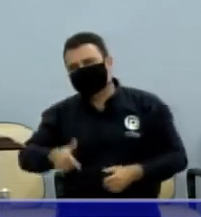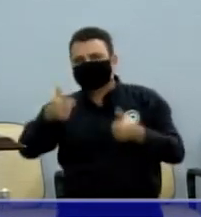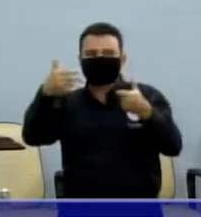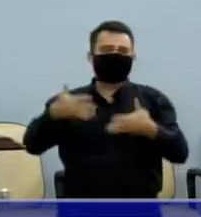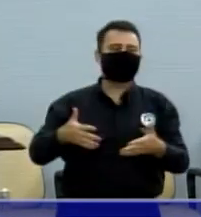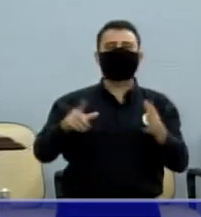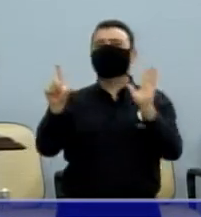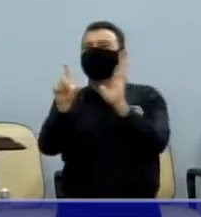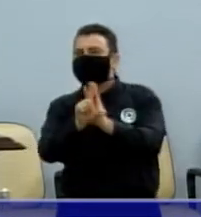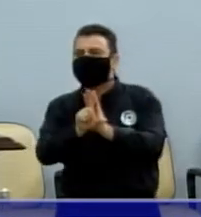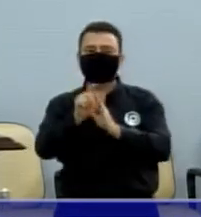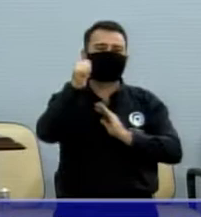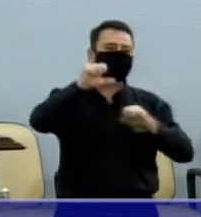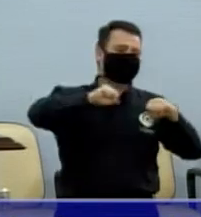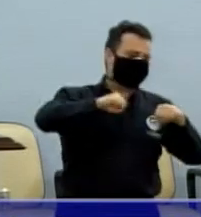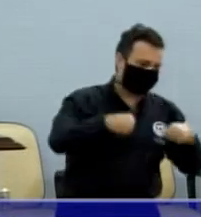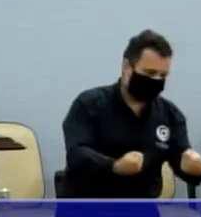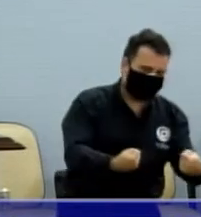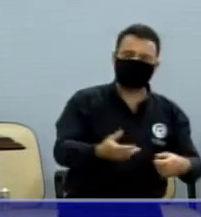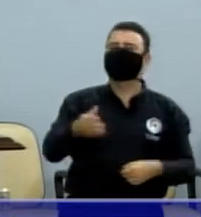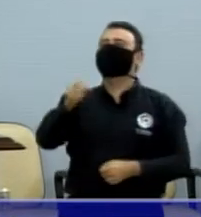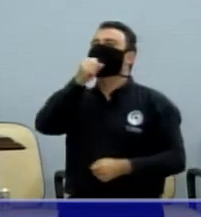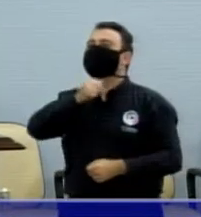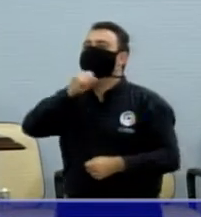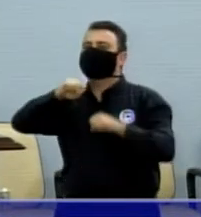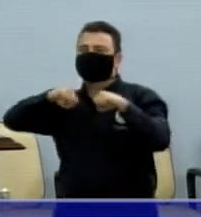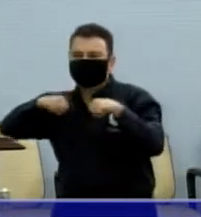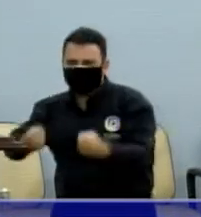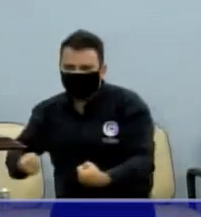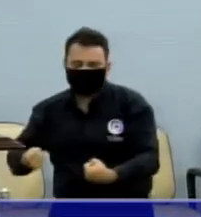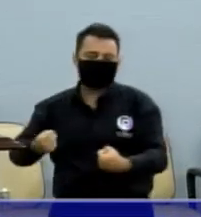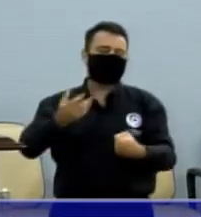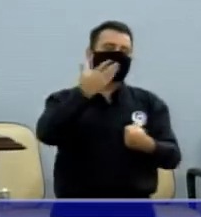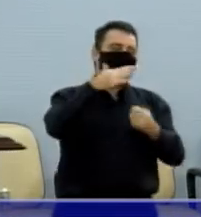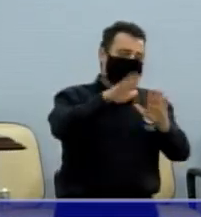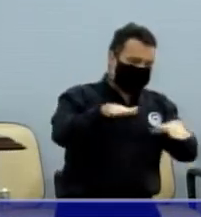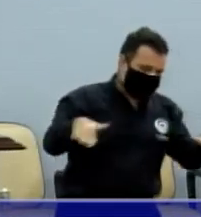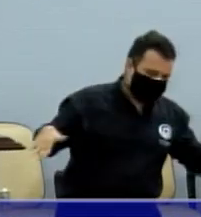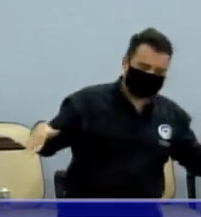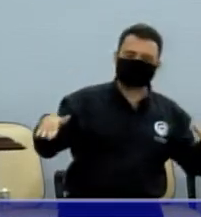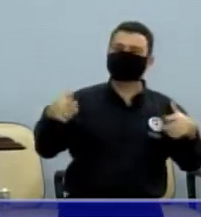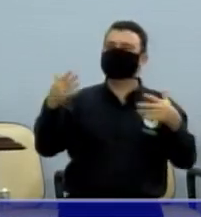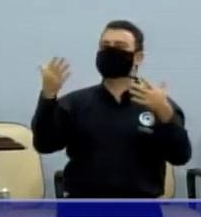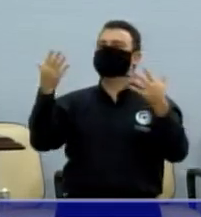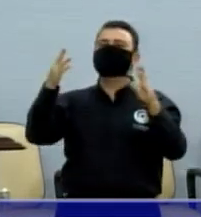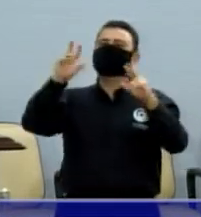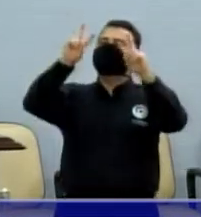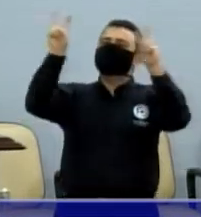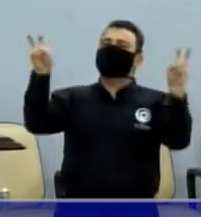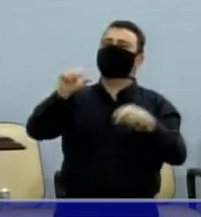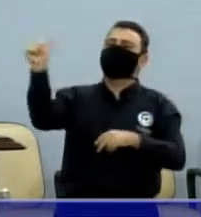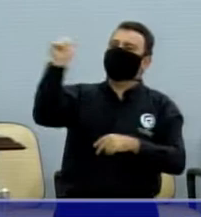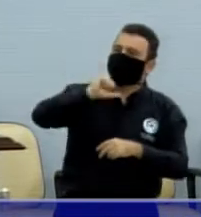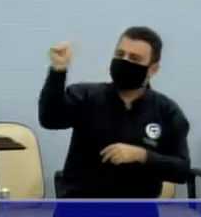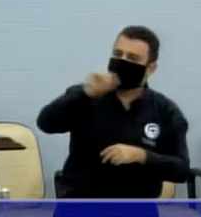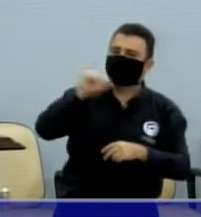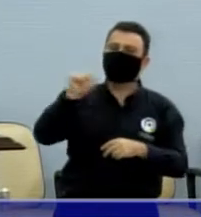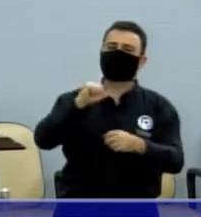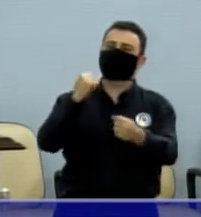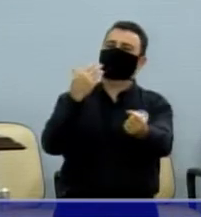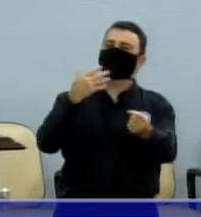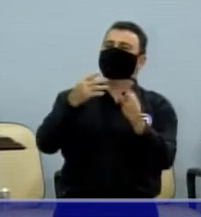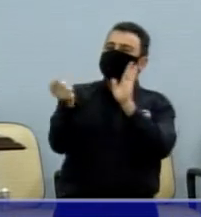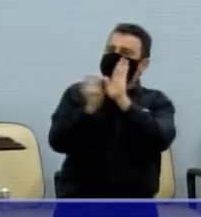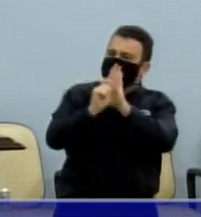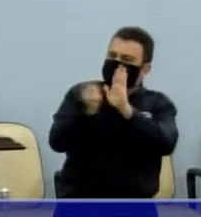lei de defesa da mulher, defesa do idoso, defesa da criança, questão do alcoolismo, da droga e tudo mais, da